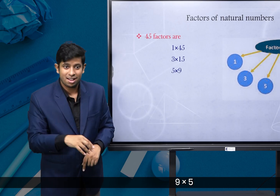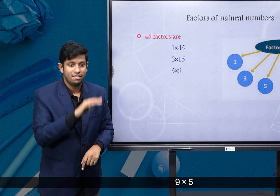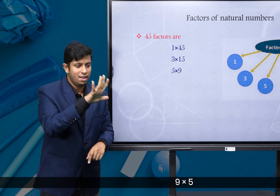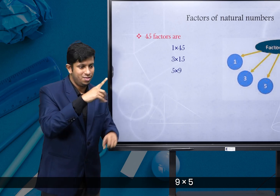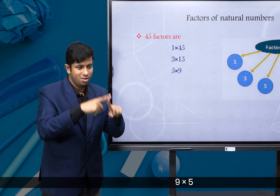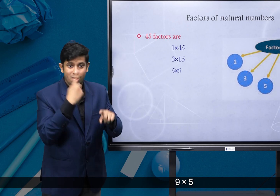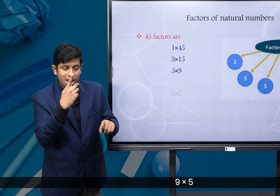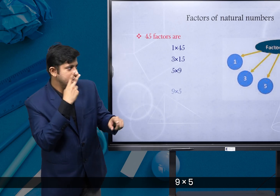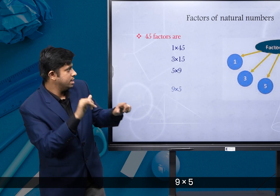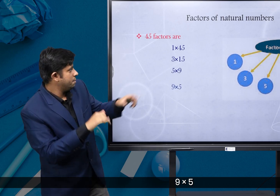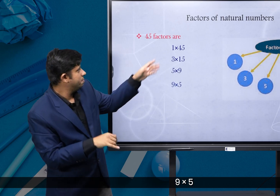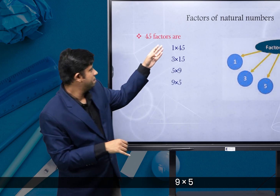9x5,